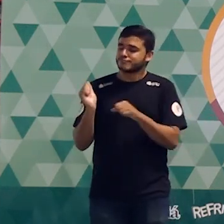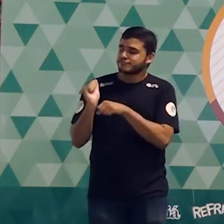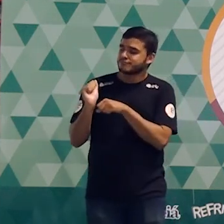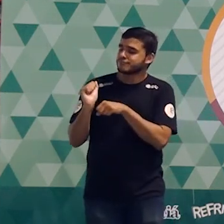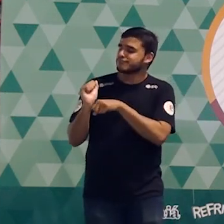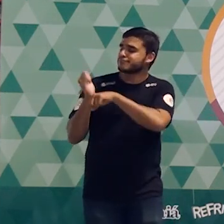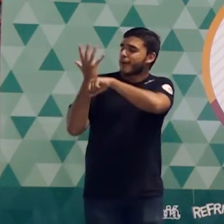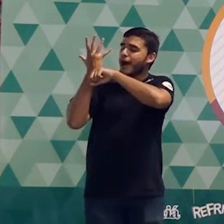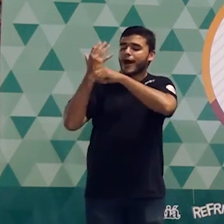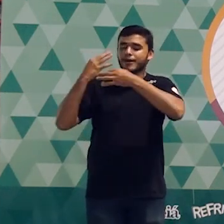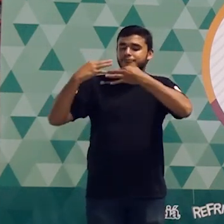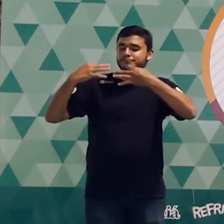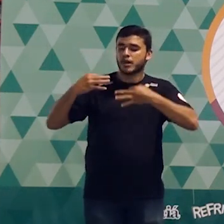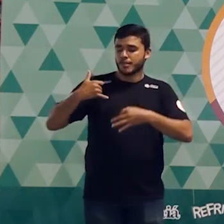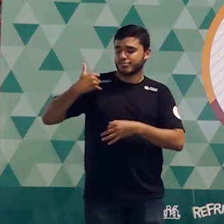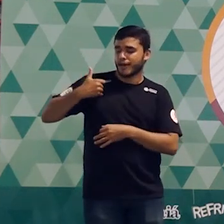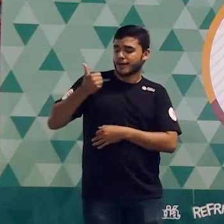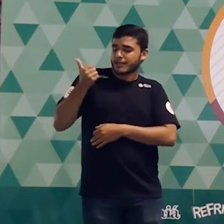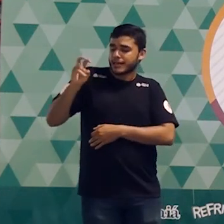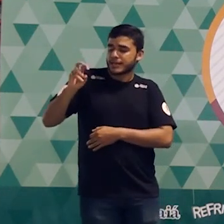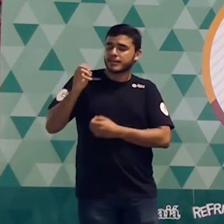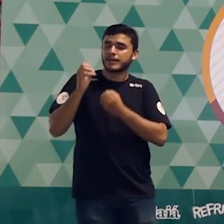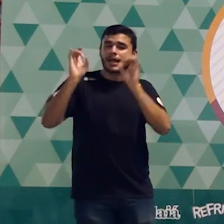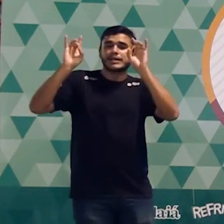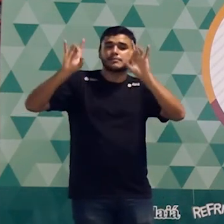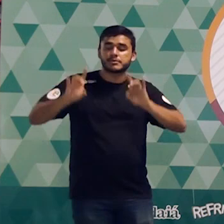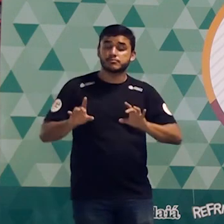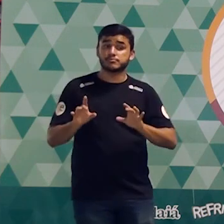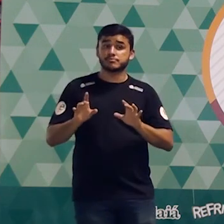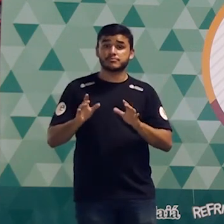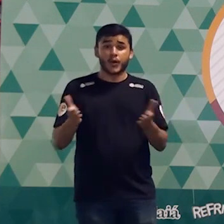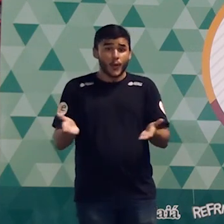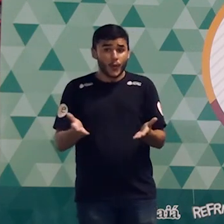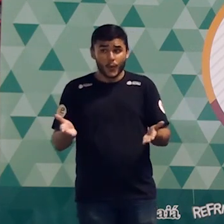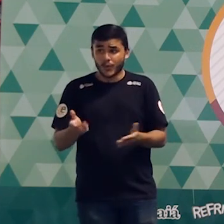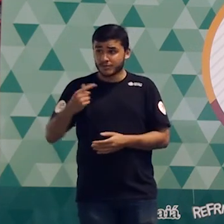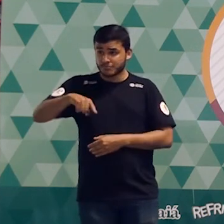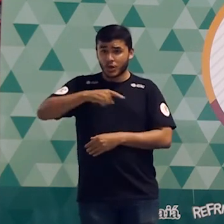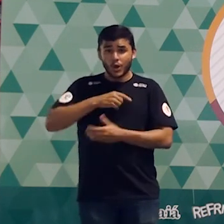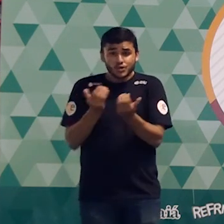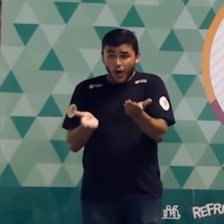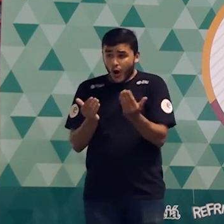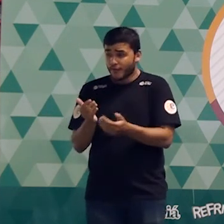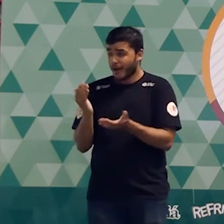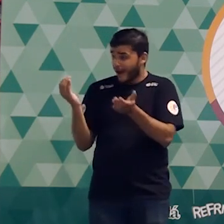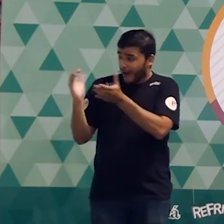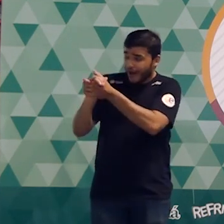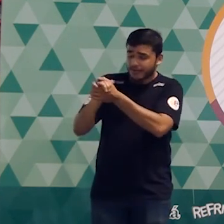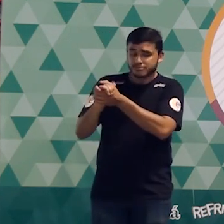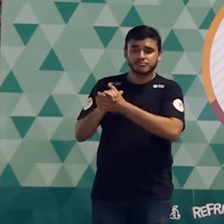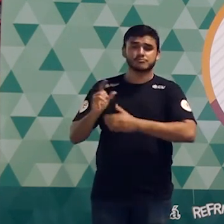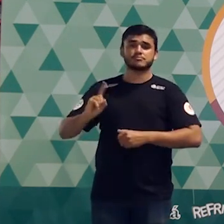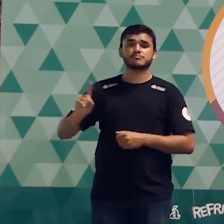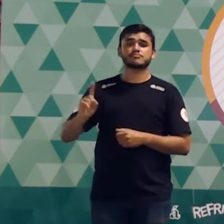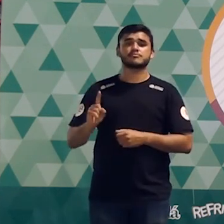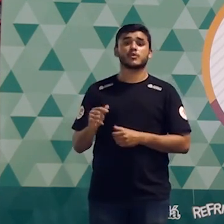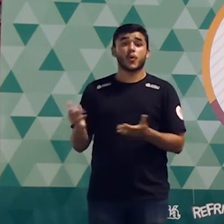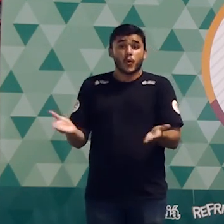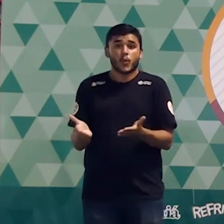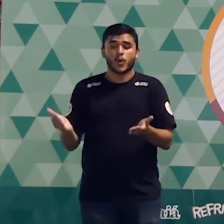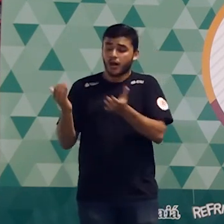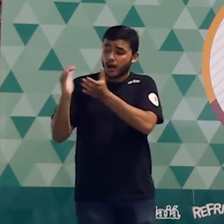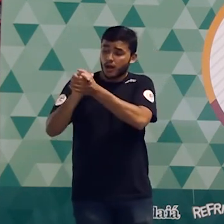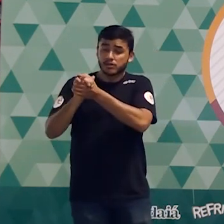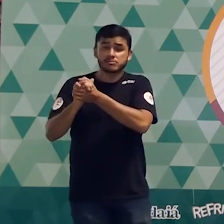coisa totalmente diferenciada. Mas é porque você não precisa mais casar jovem hoje. Na realidade, o casamento hoje